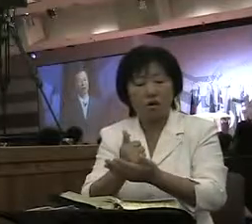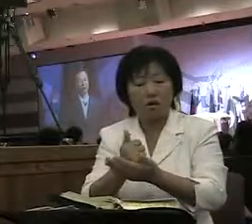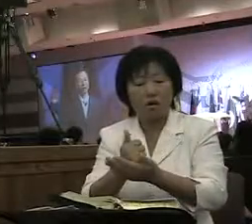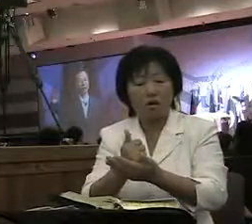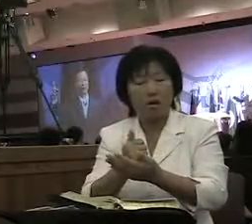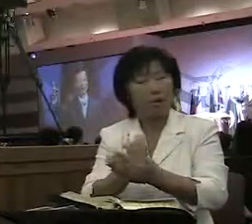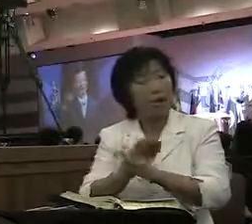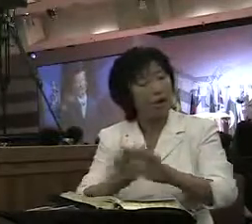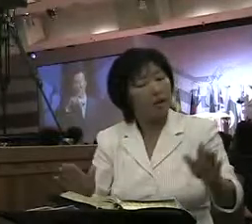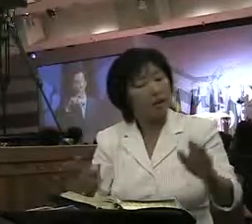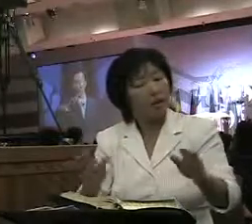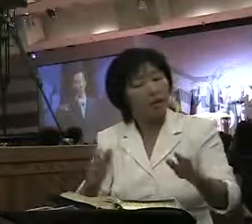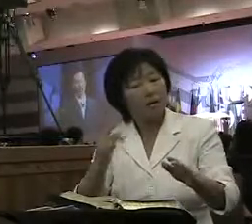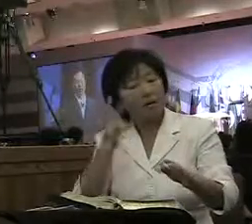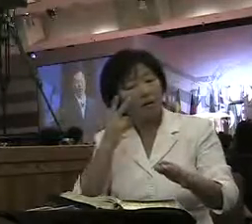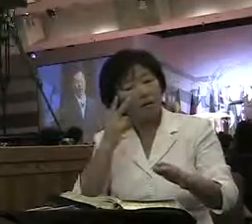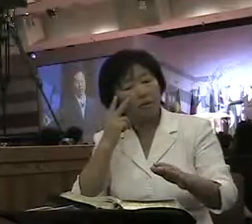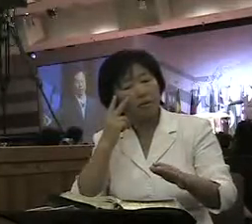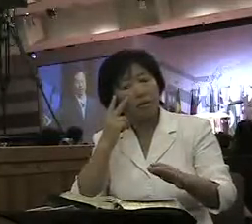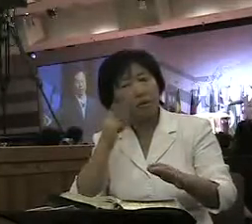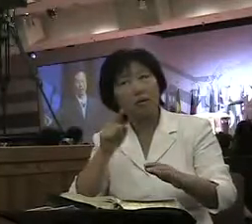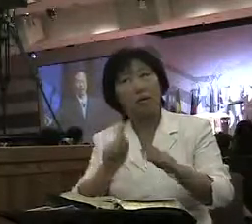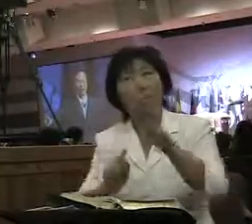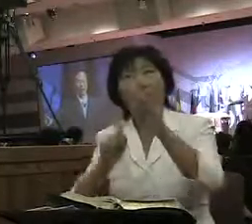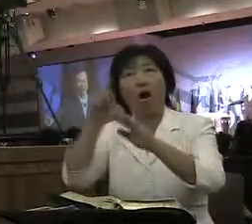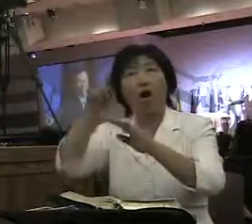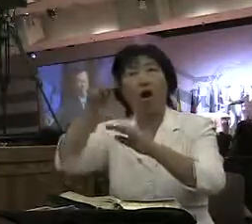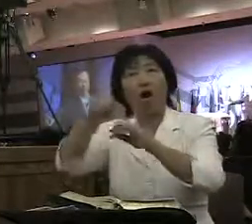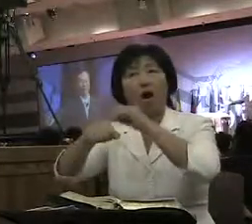볼까 올라가는데 거기에서도 해결책이 없었습니다.